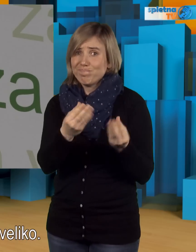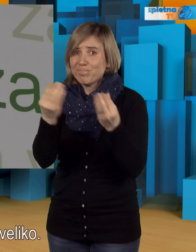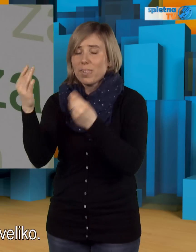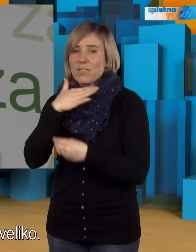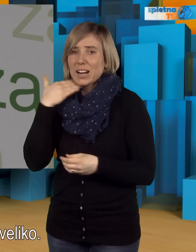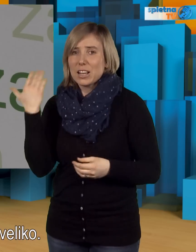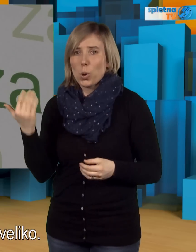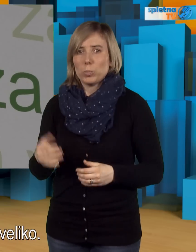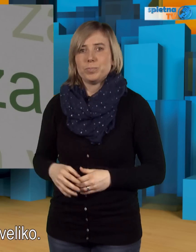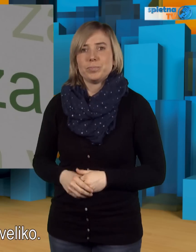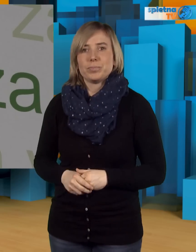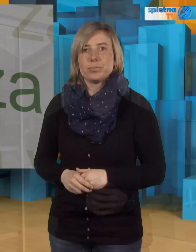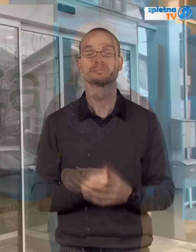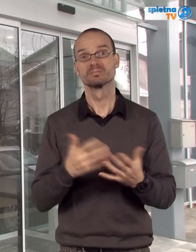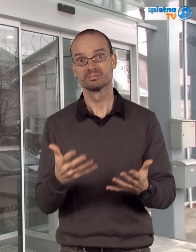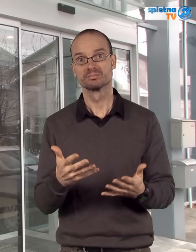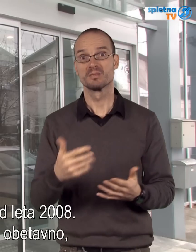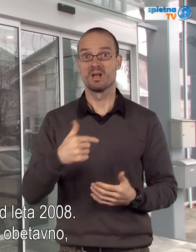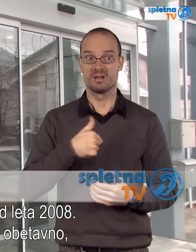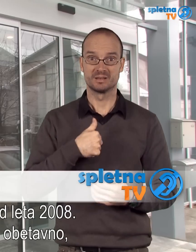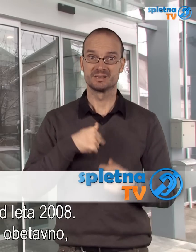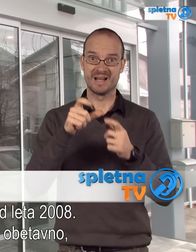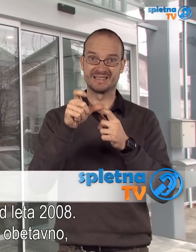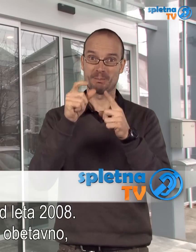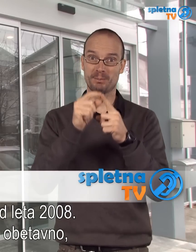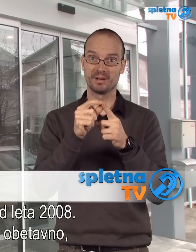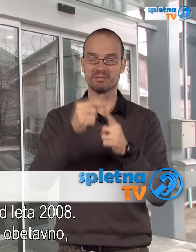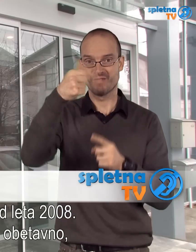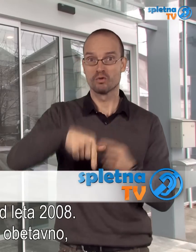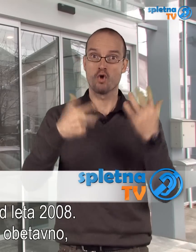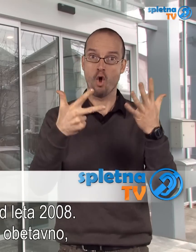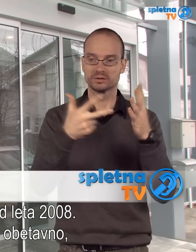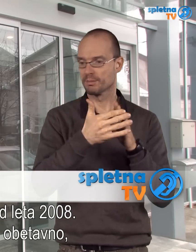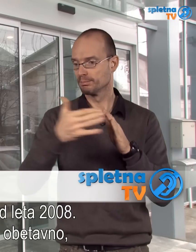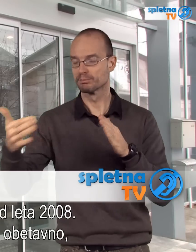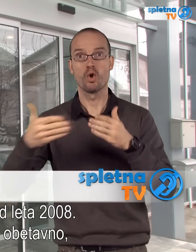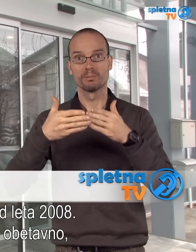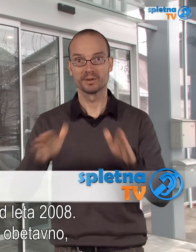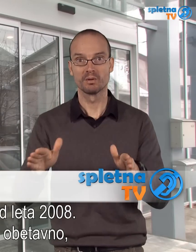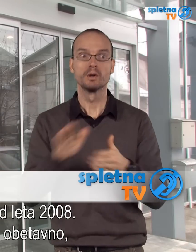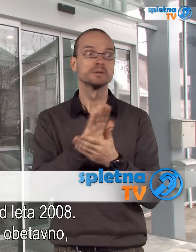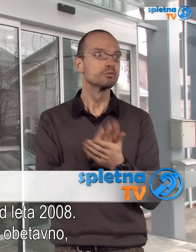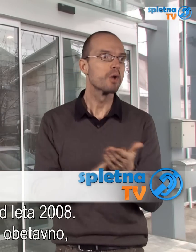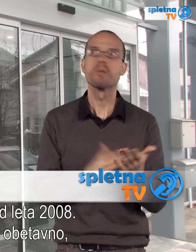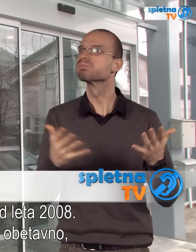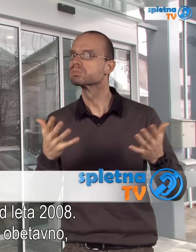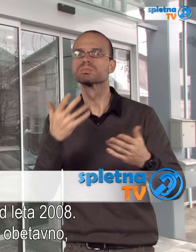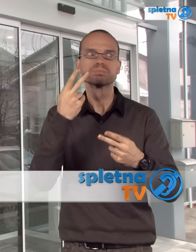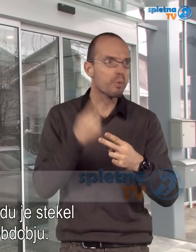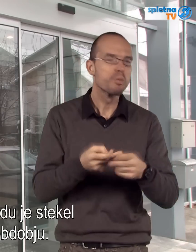In takšnih je veliko. Espe imam odprt od leta 2008, nekako začelo se je zelo obetavno, postopek na